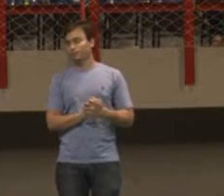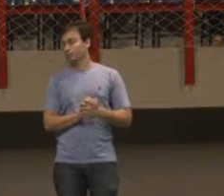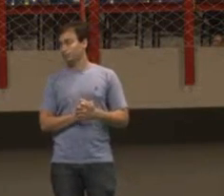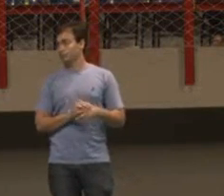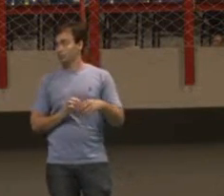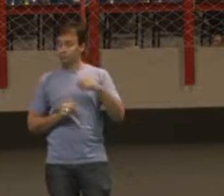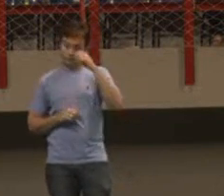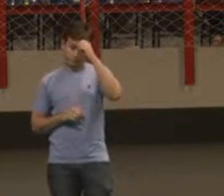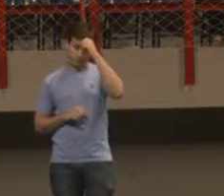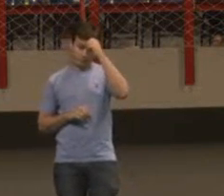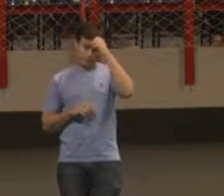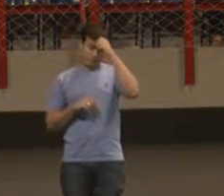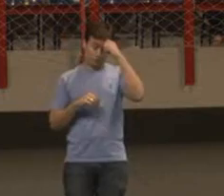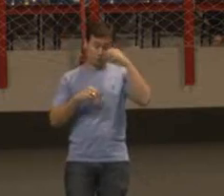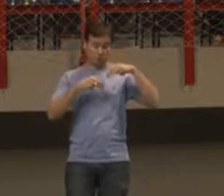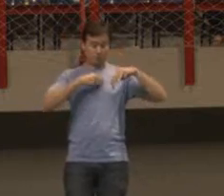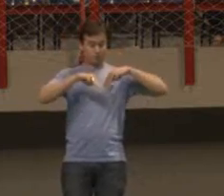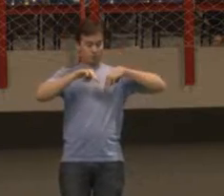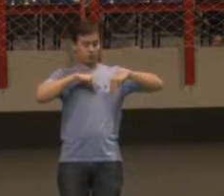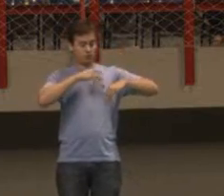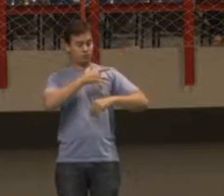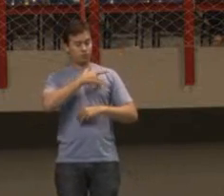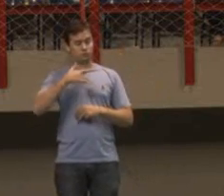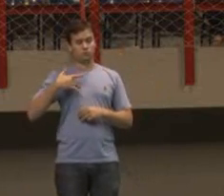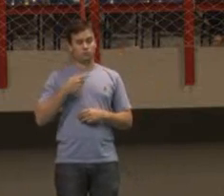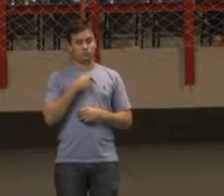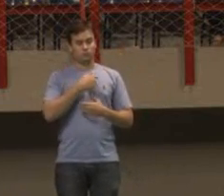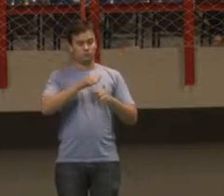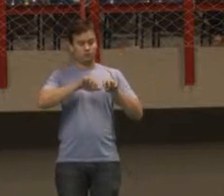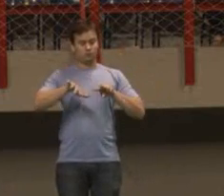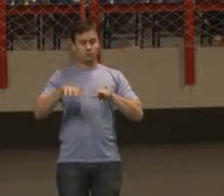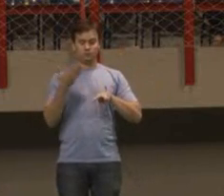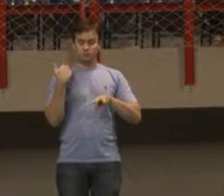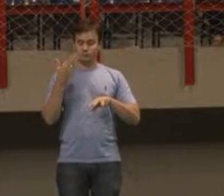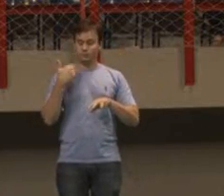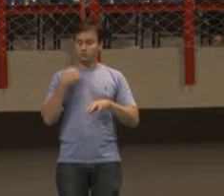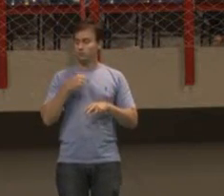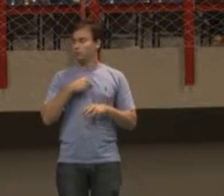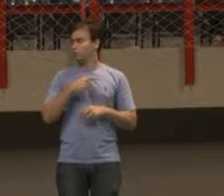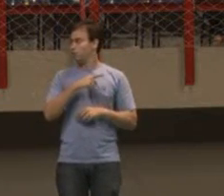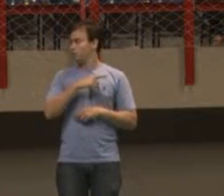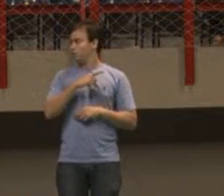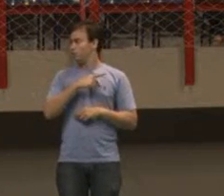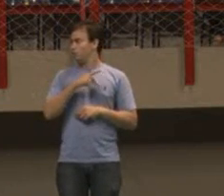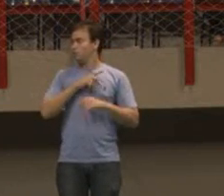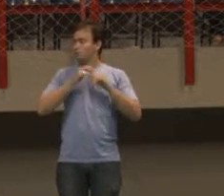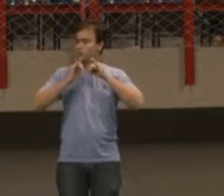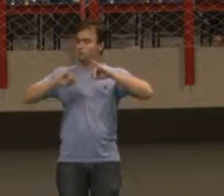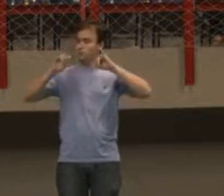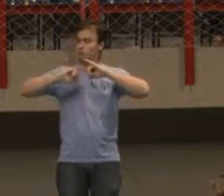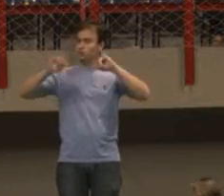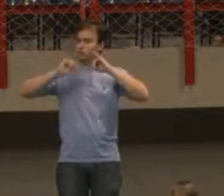O Ministério da Saúde, essa semana, determinou que o Sistema Único de Saúde